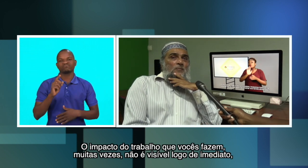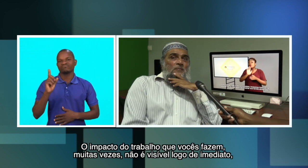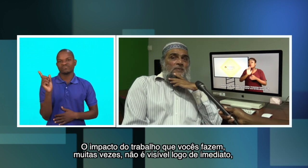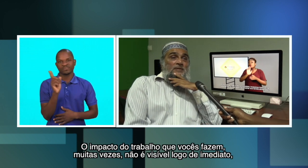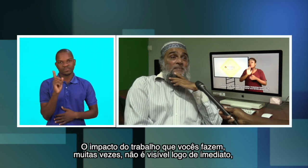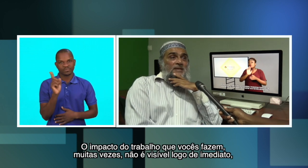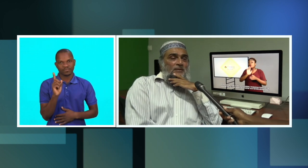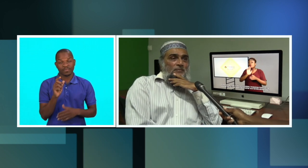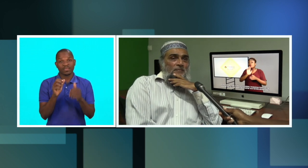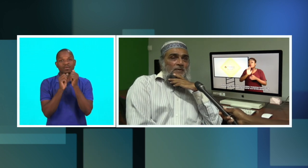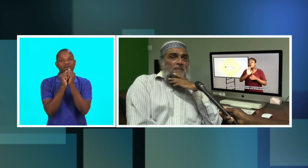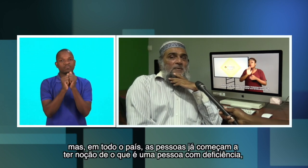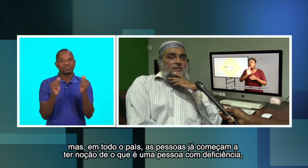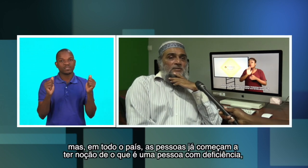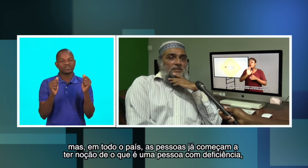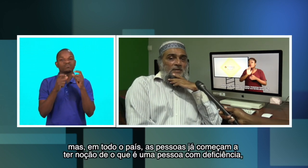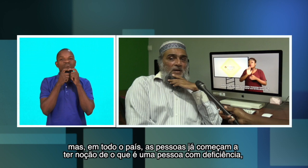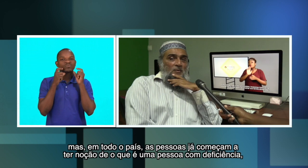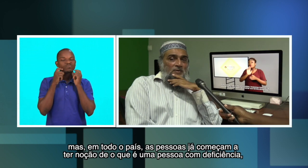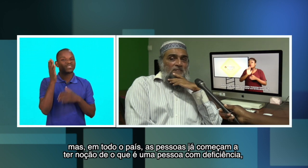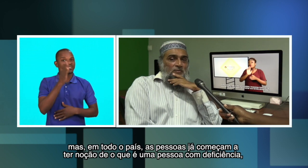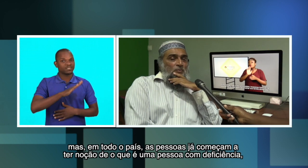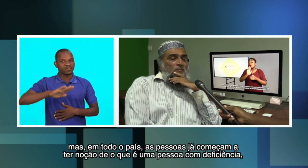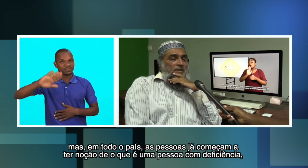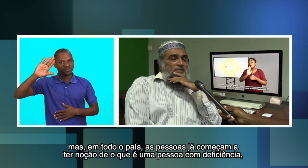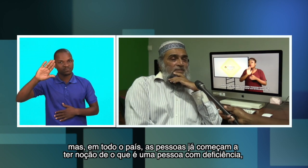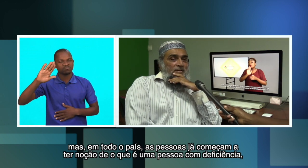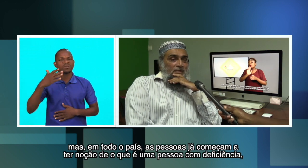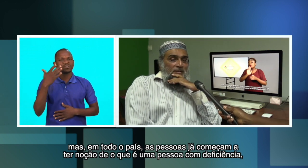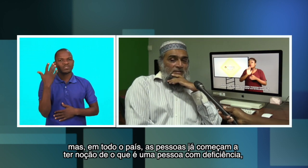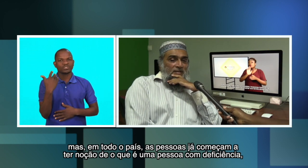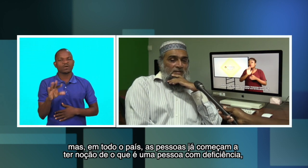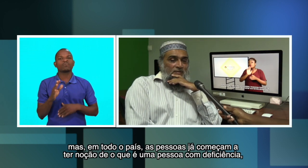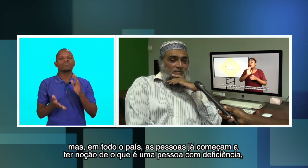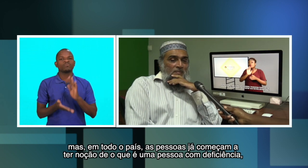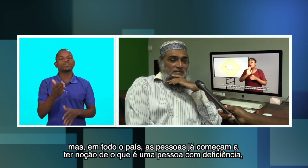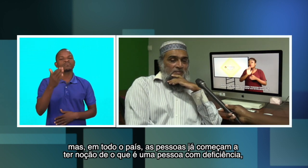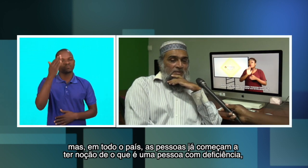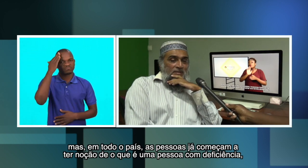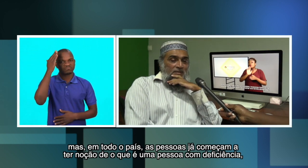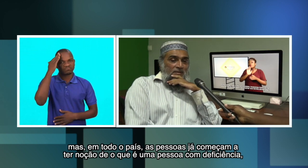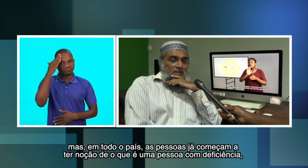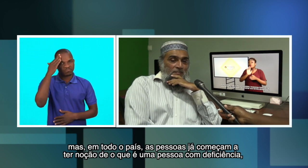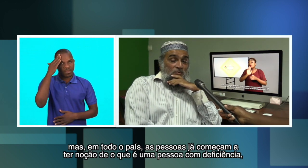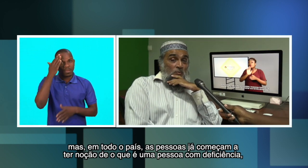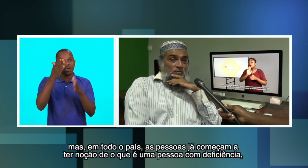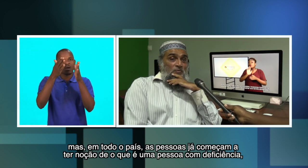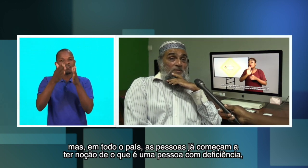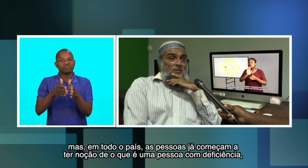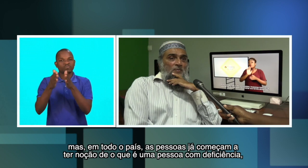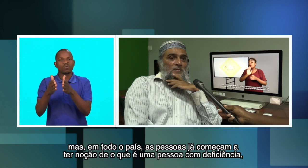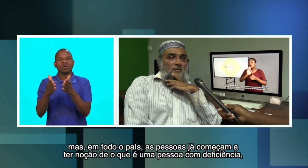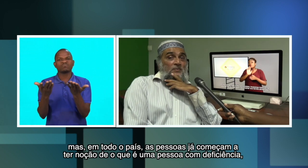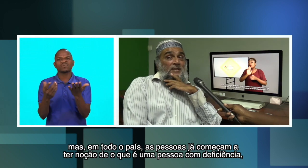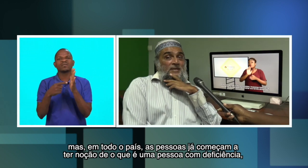logo de imediato, mas ao nível de todo o país já começam a ter pessoas